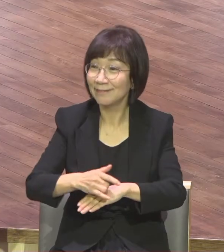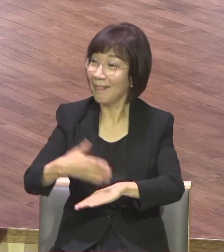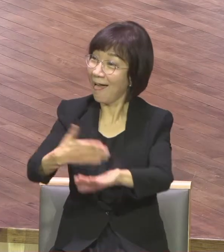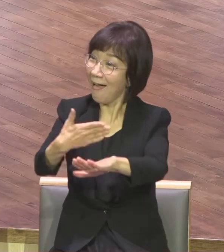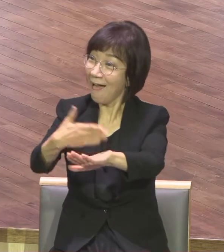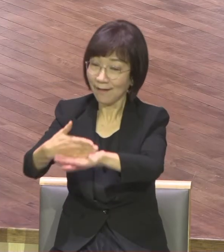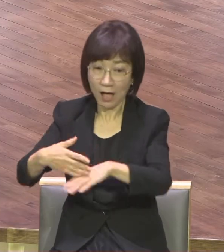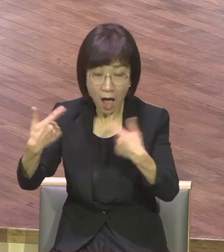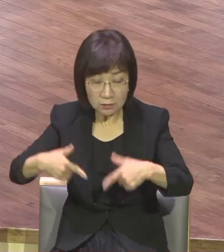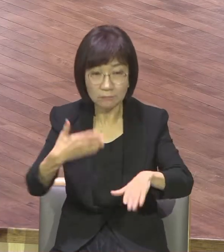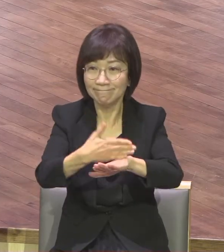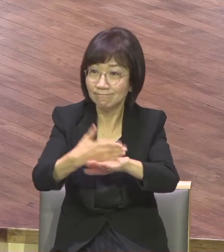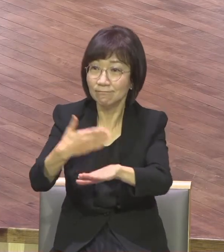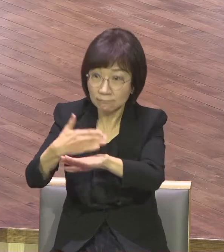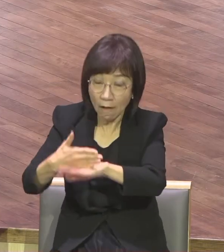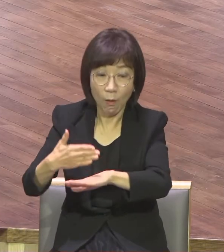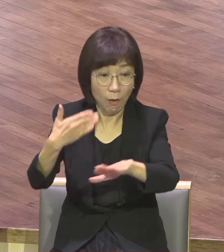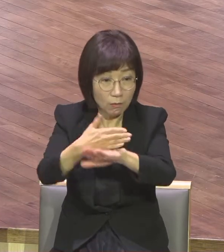미국 사람들은 이해 안 해요.